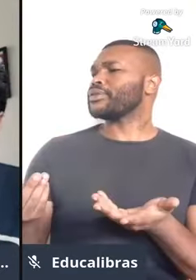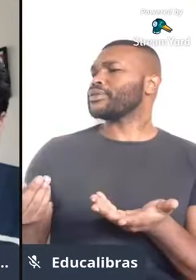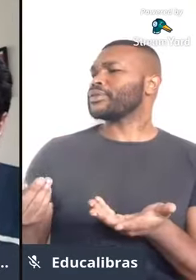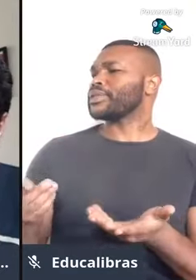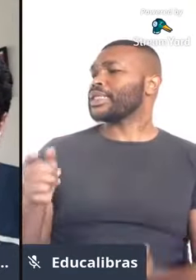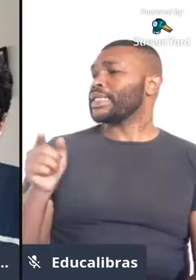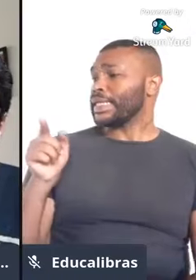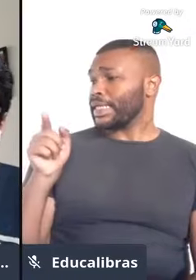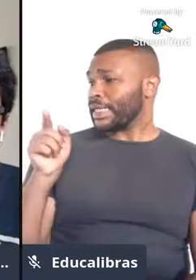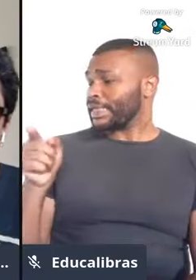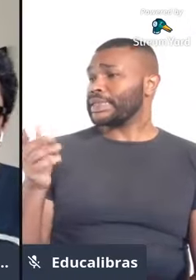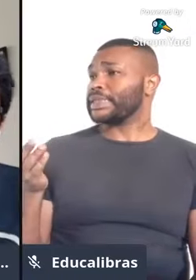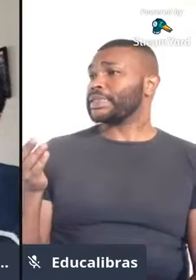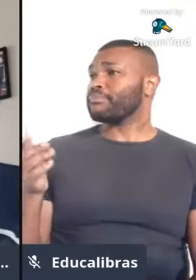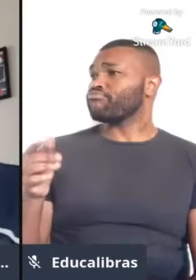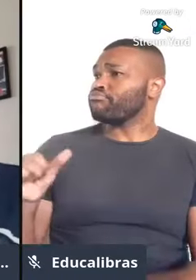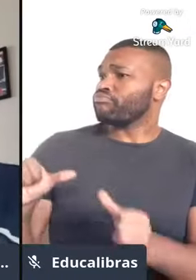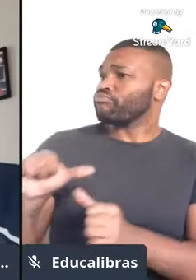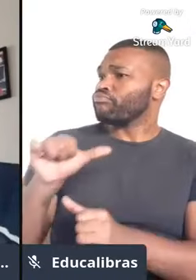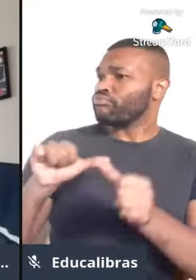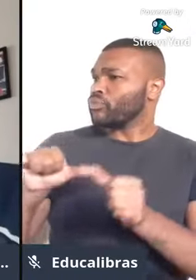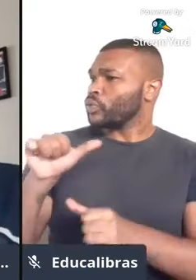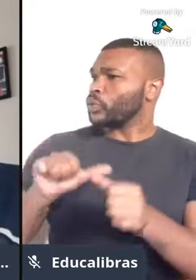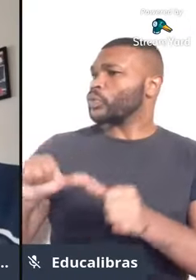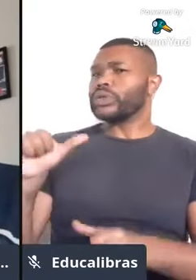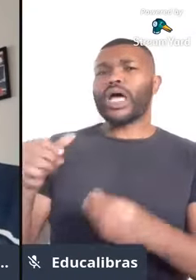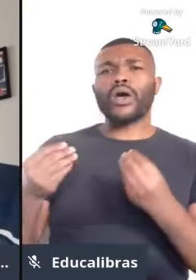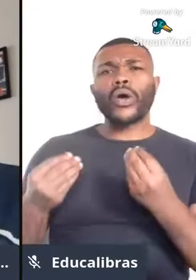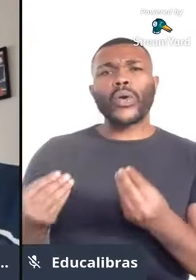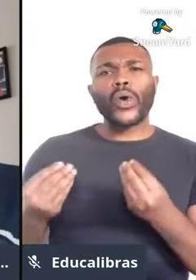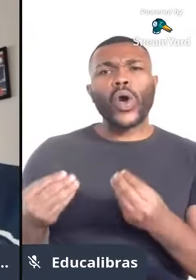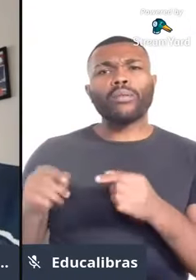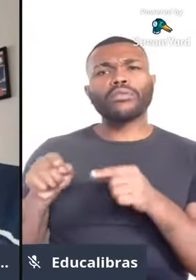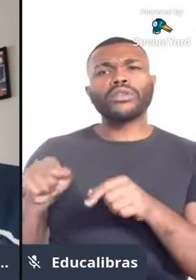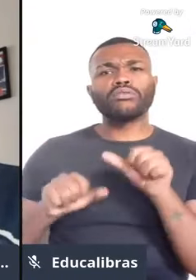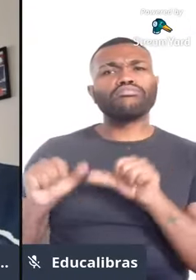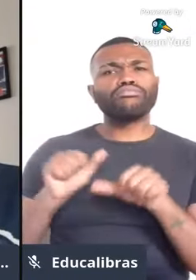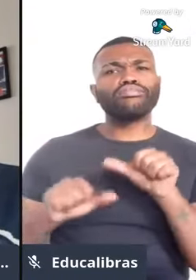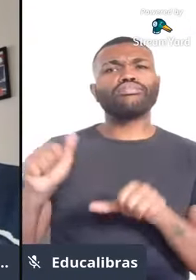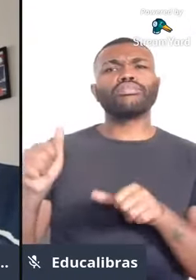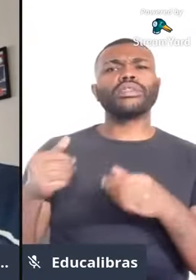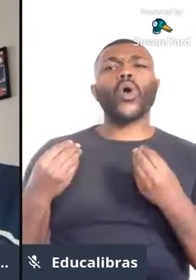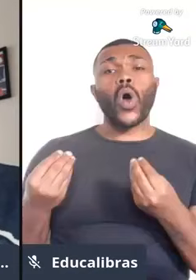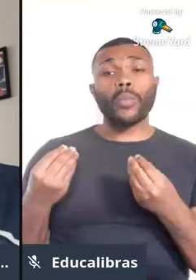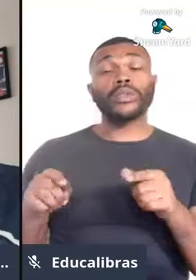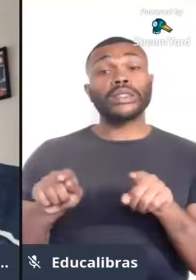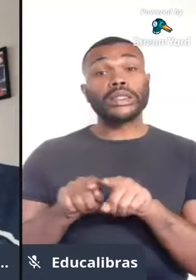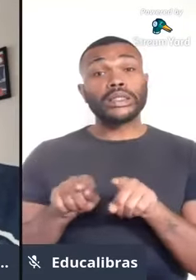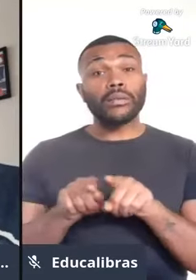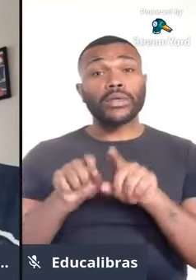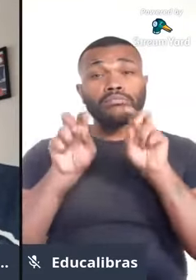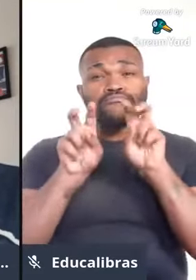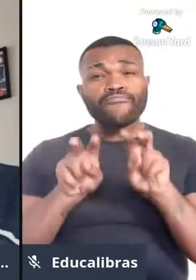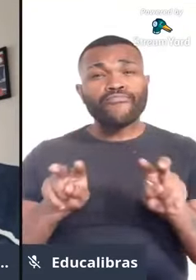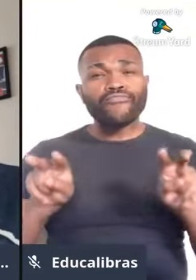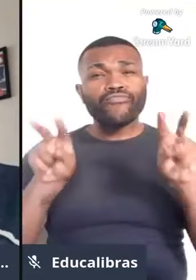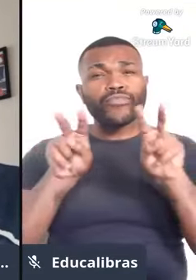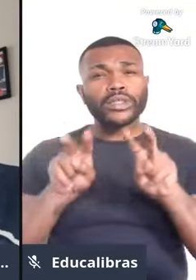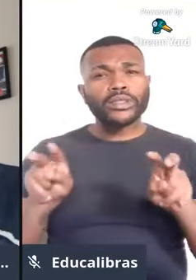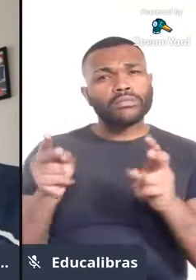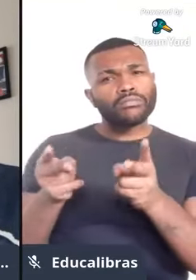status quo? Como é que a gente faz para mudar essa realidade? Como é que a gente faz para mudar essa visão, essa